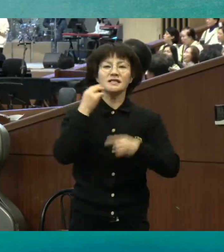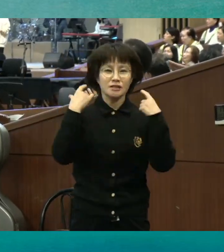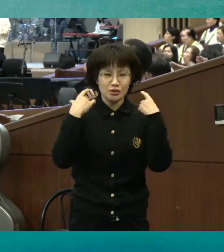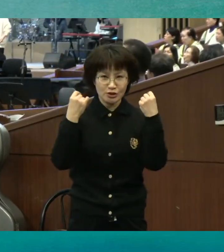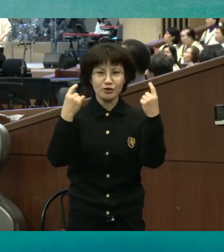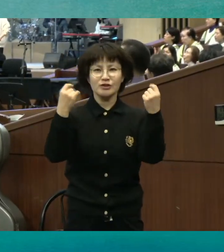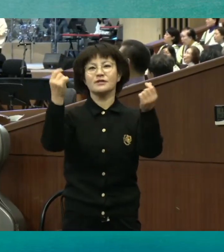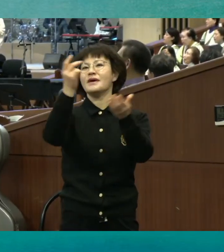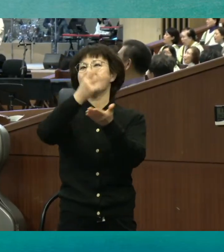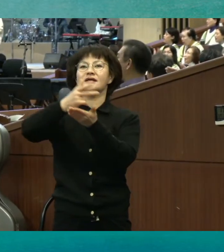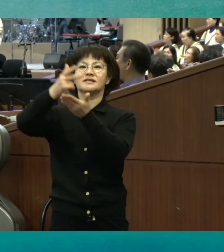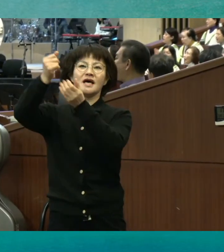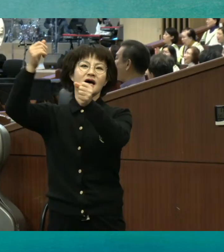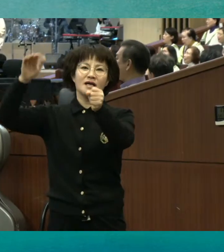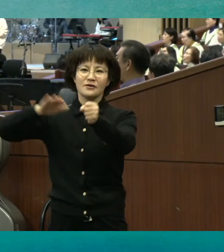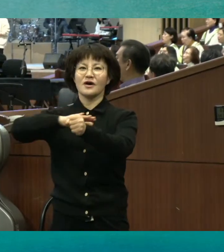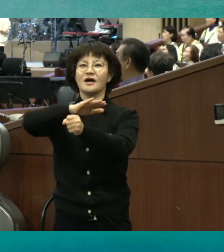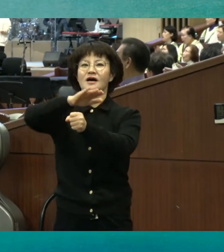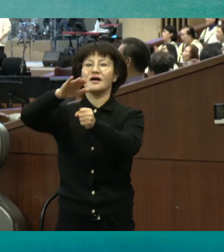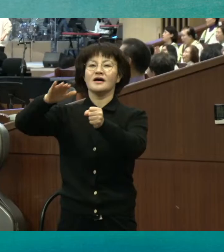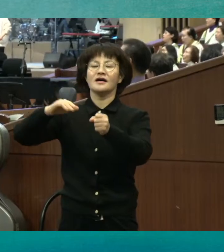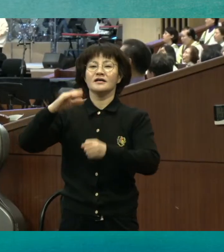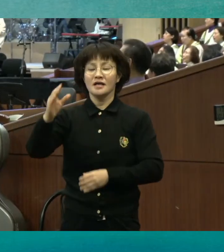변찮는 주님의 사랑과